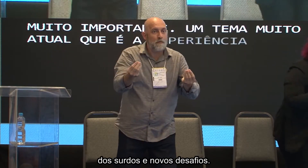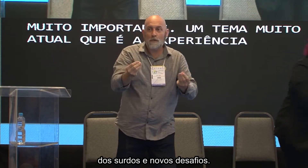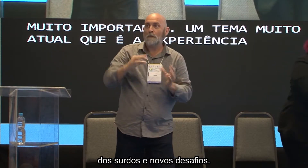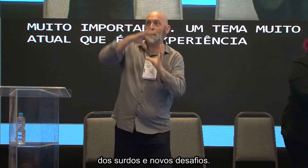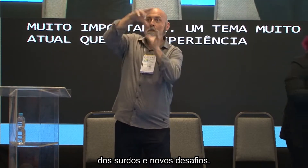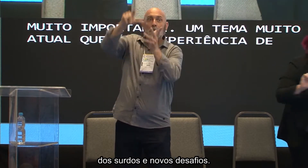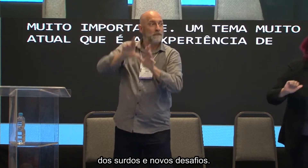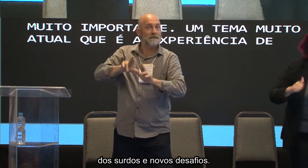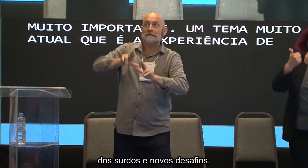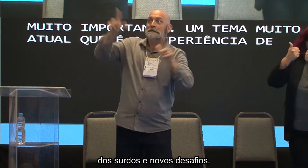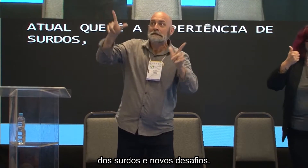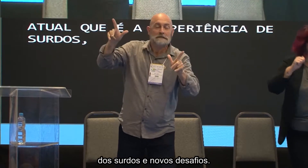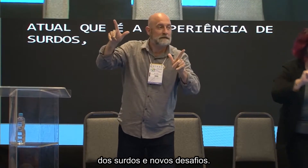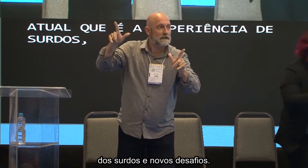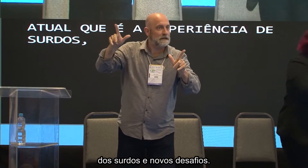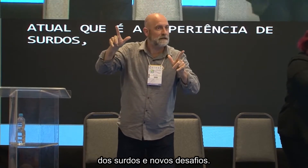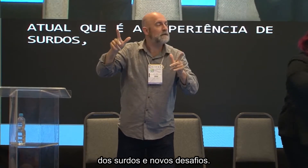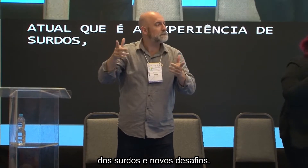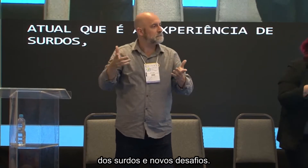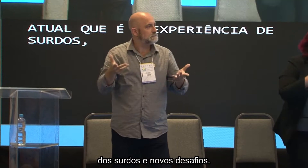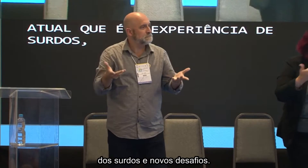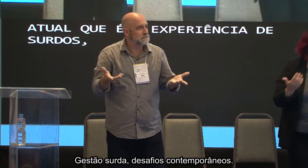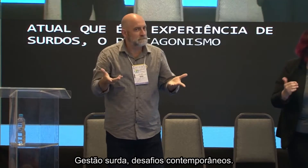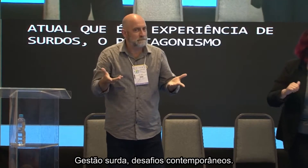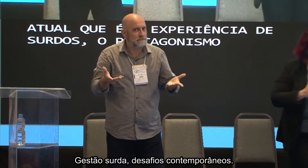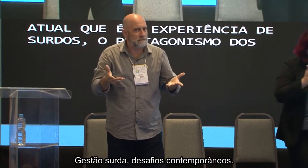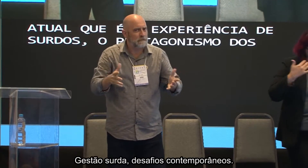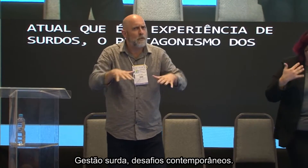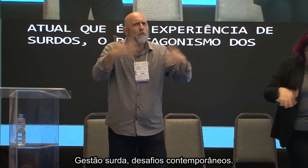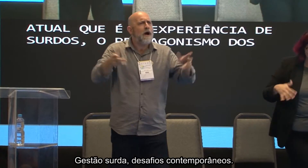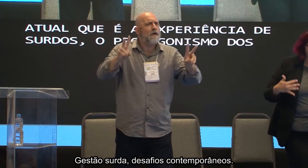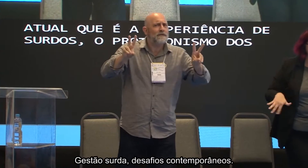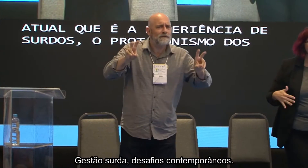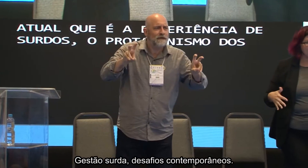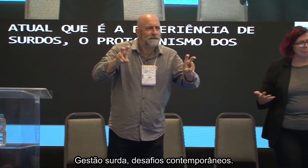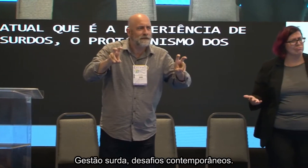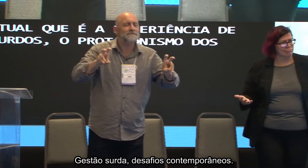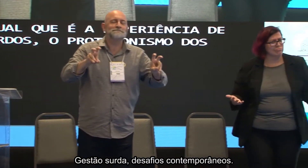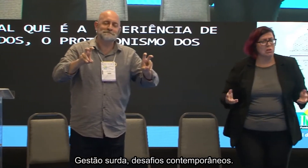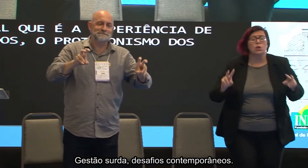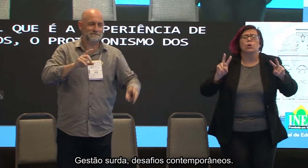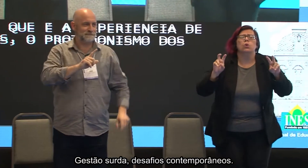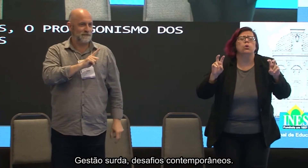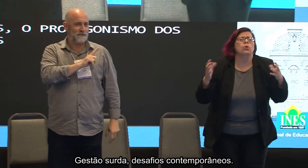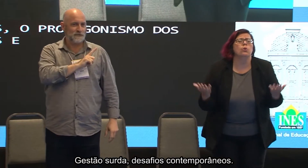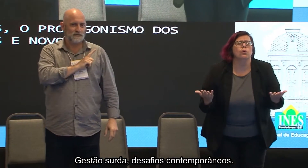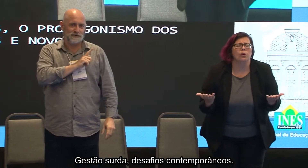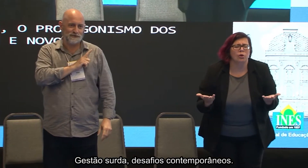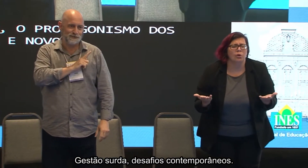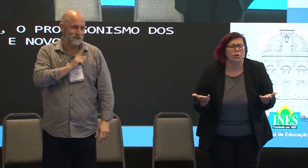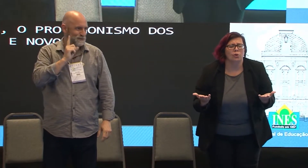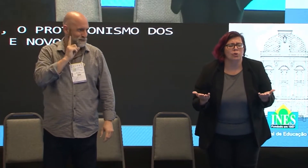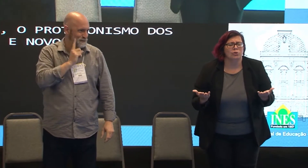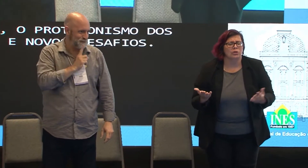e novos desafios. Gestão surda, desafios contemporâneos.